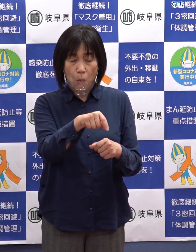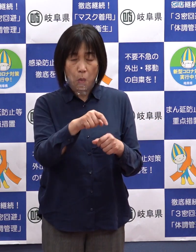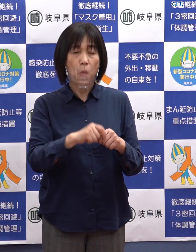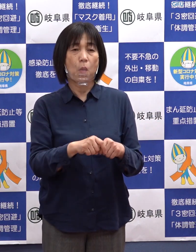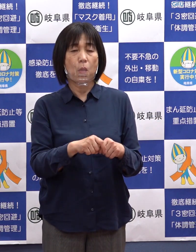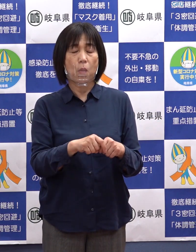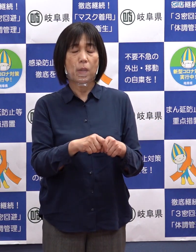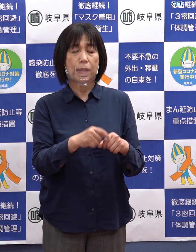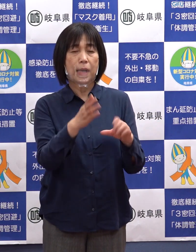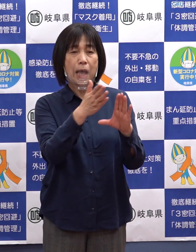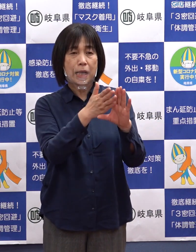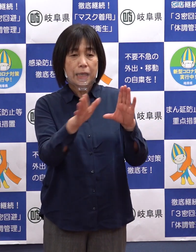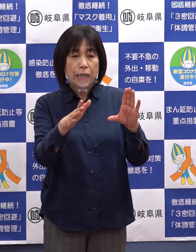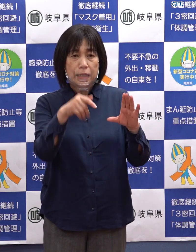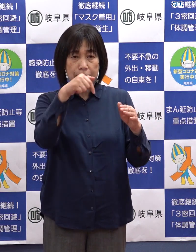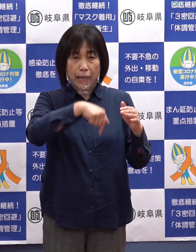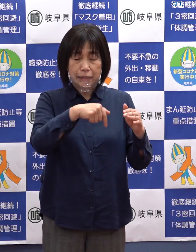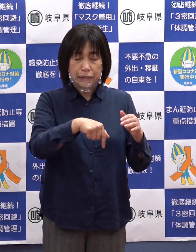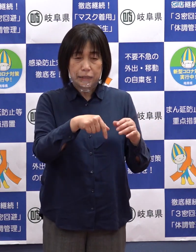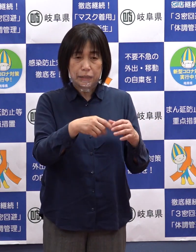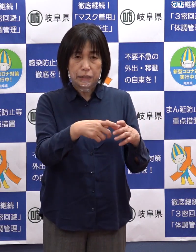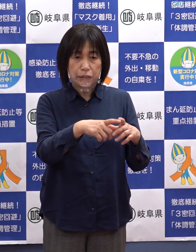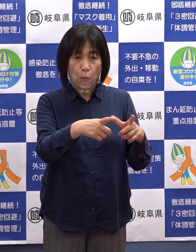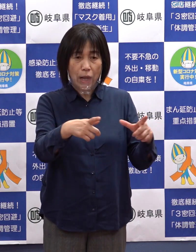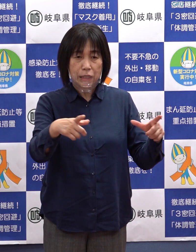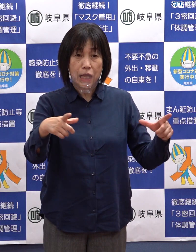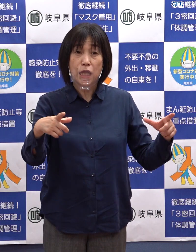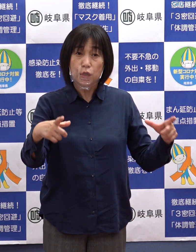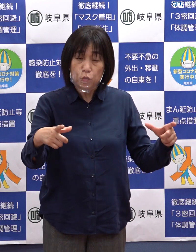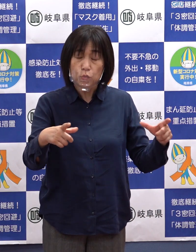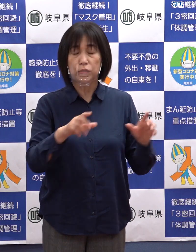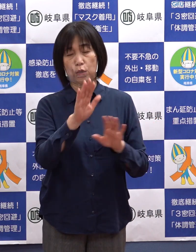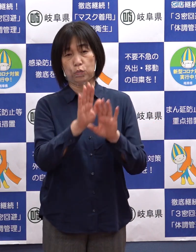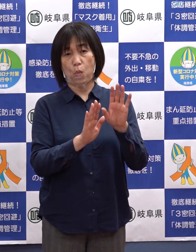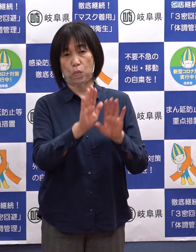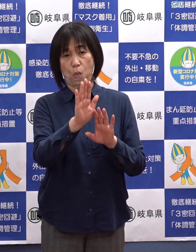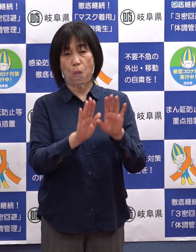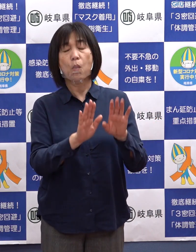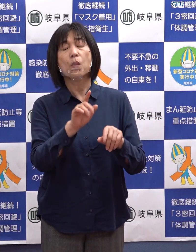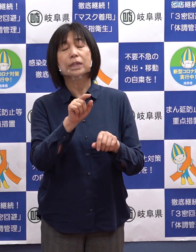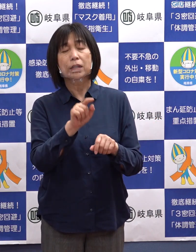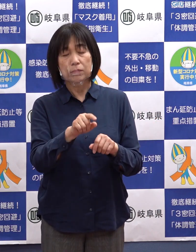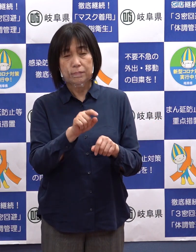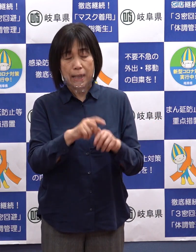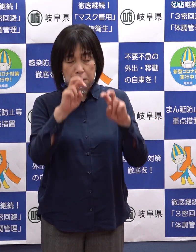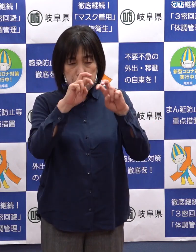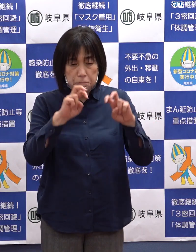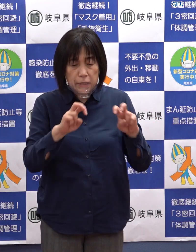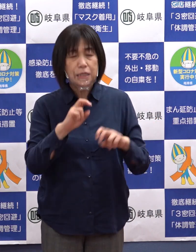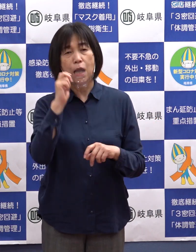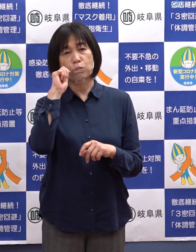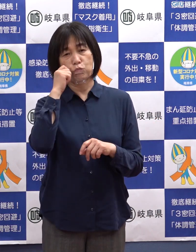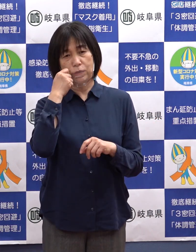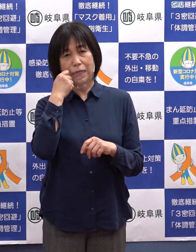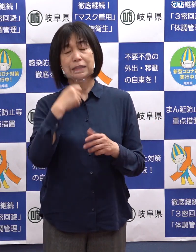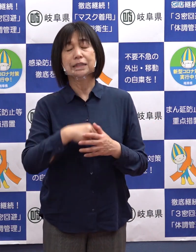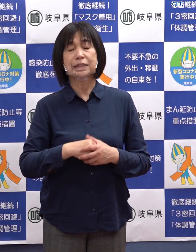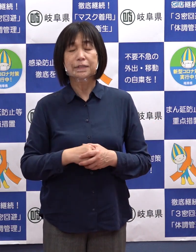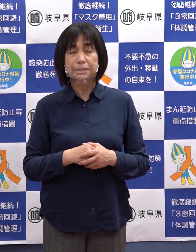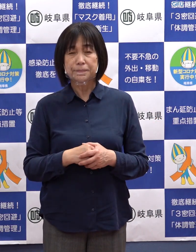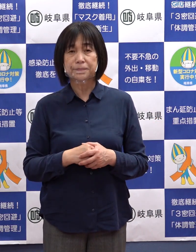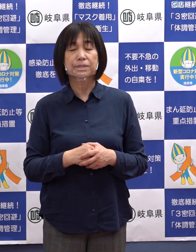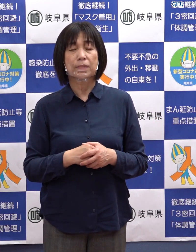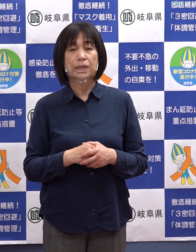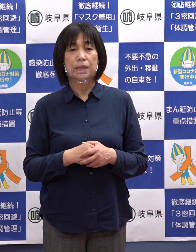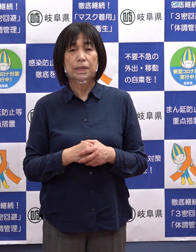に広がっているという中で、そこをどう見通していくかというのは非常に難しいところがありますので、一方で、まあ、その濃